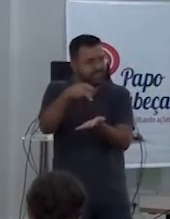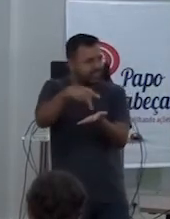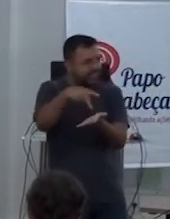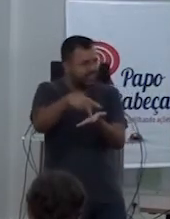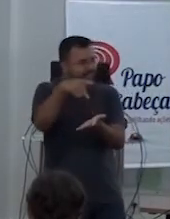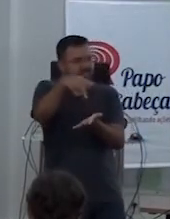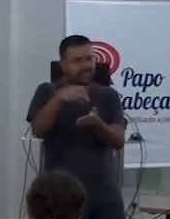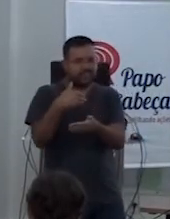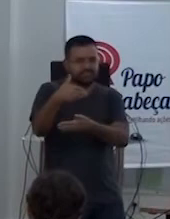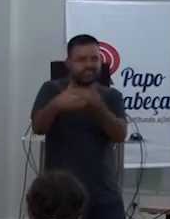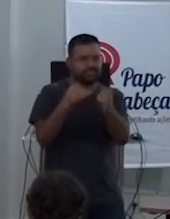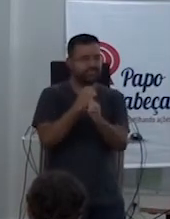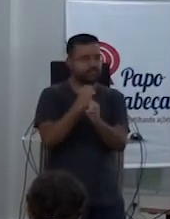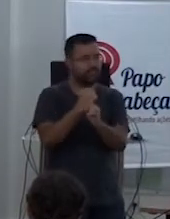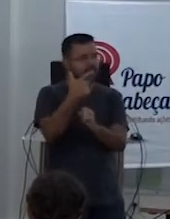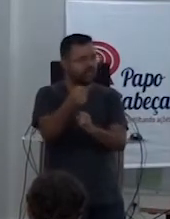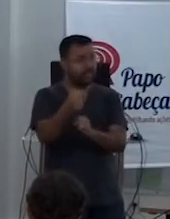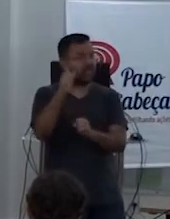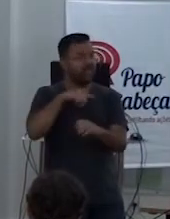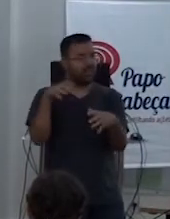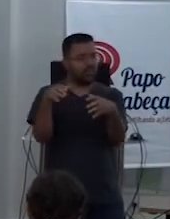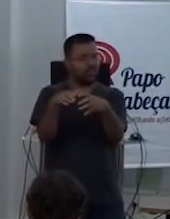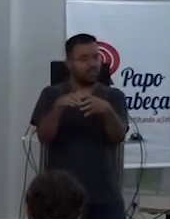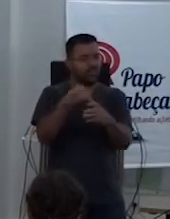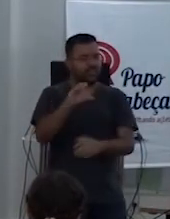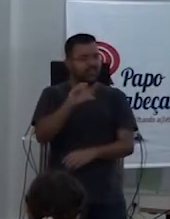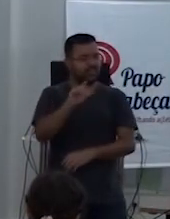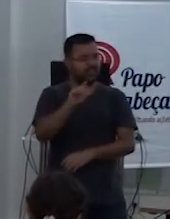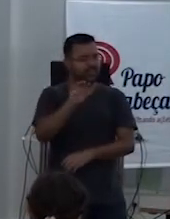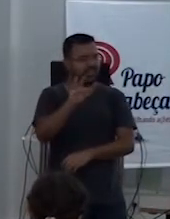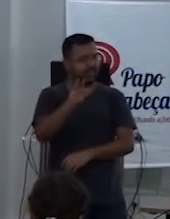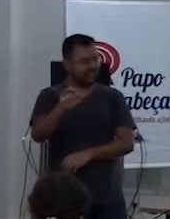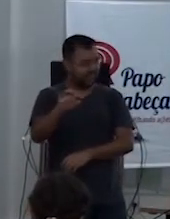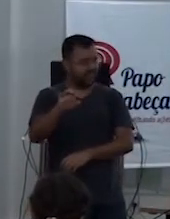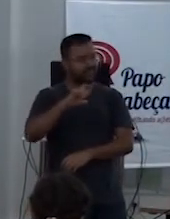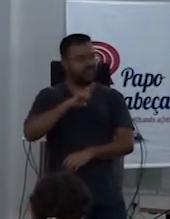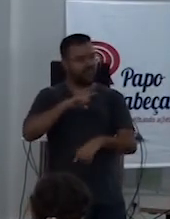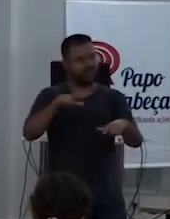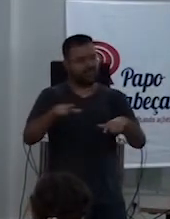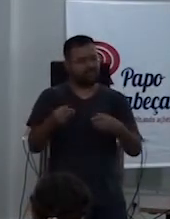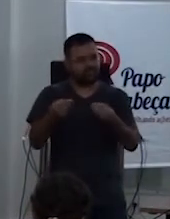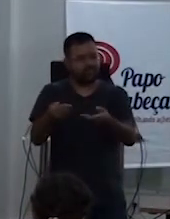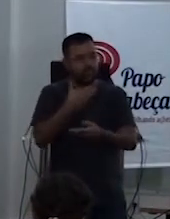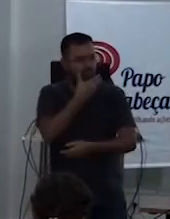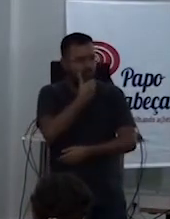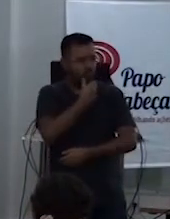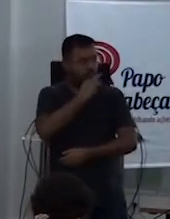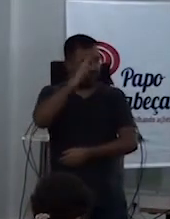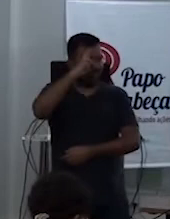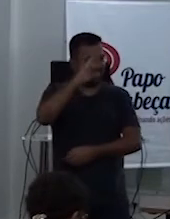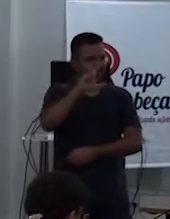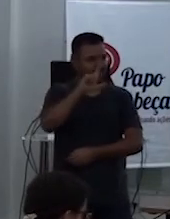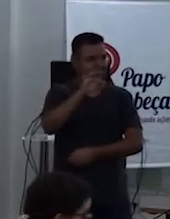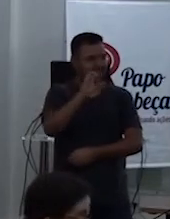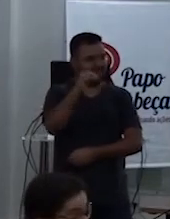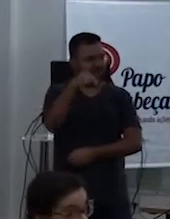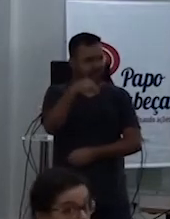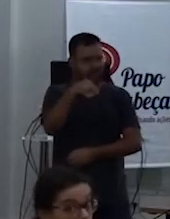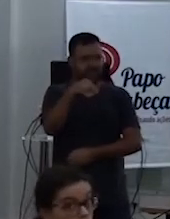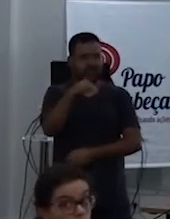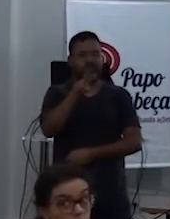Papo Cabeça ao longo do ano, que foi a CGTE. Então a gente gostaria de entregar essa menção honrosa para o Elton Vinícius